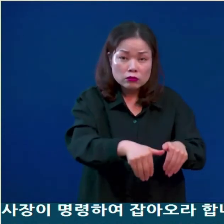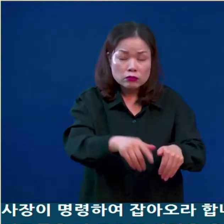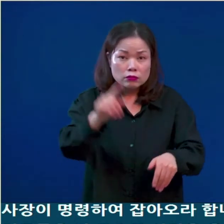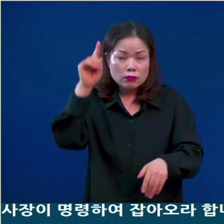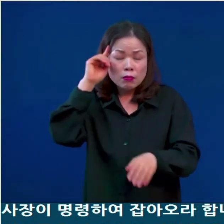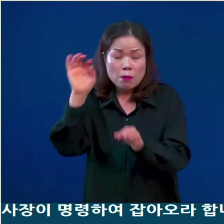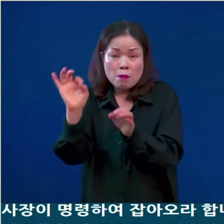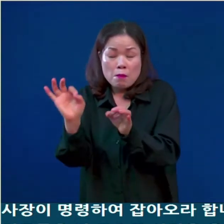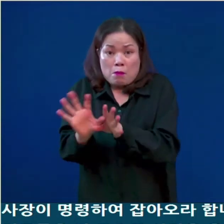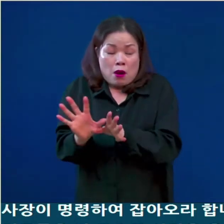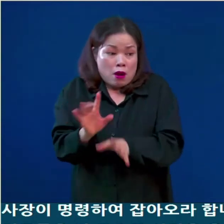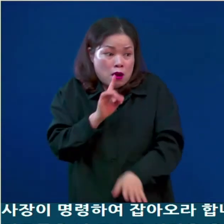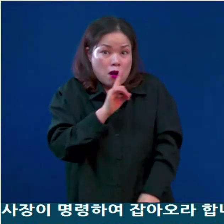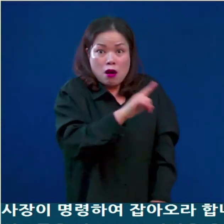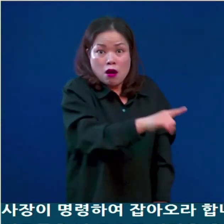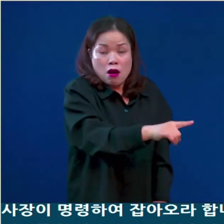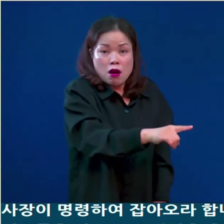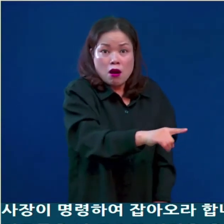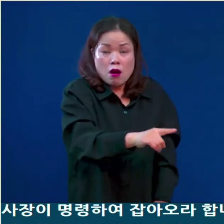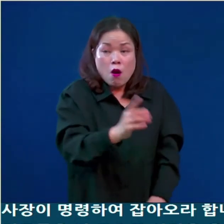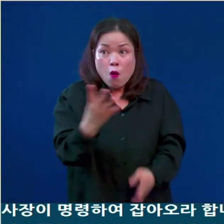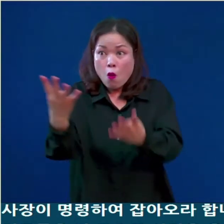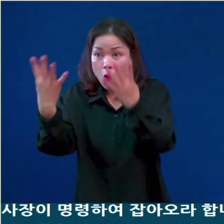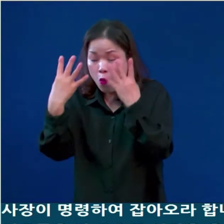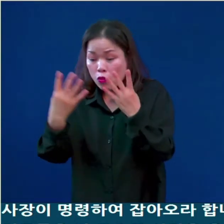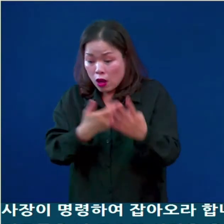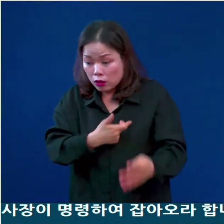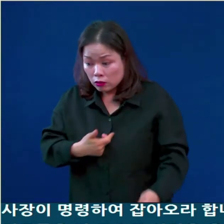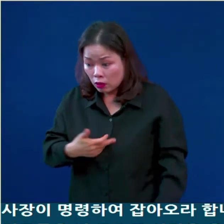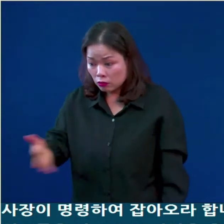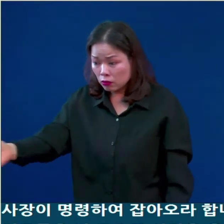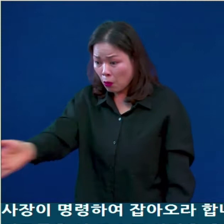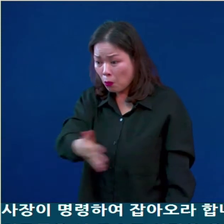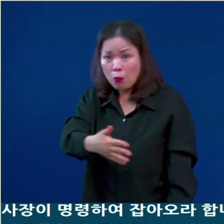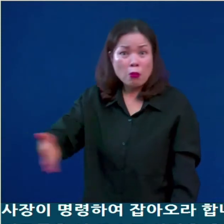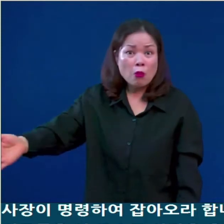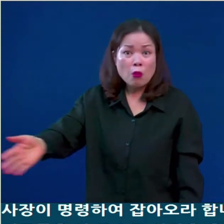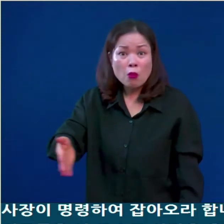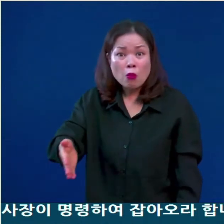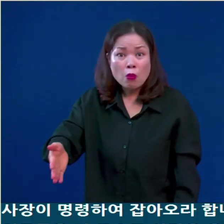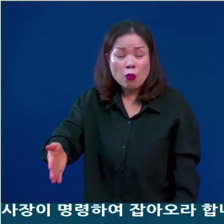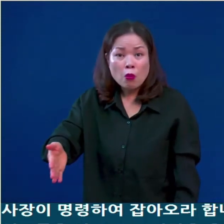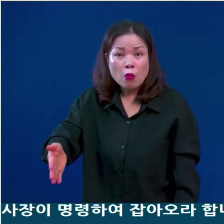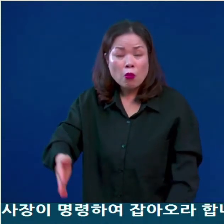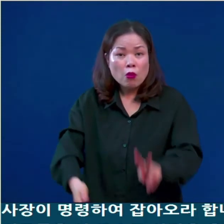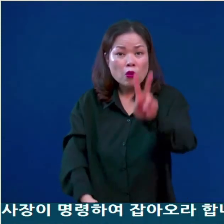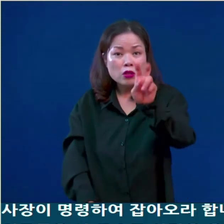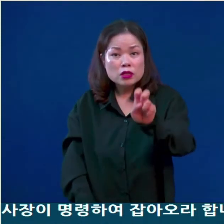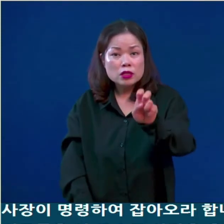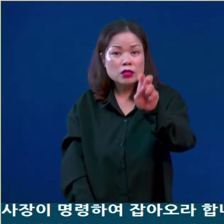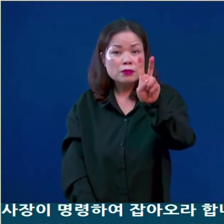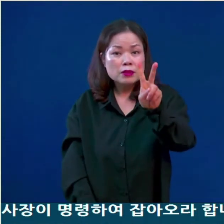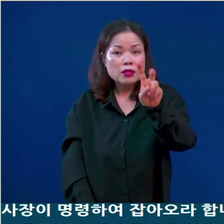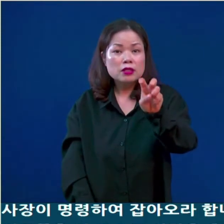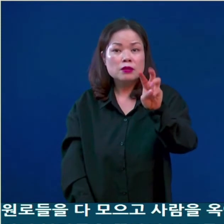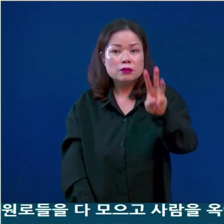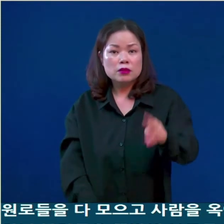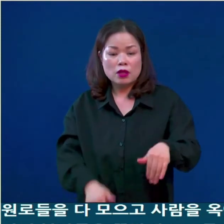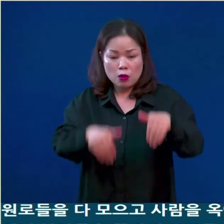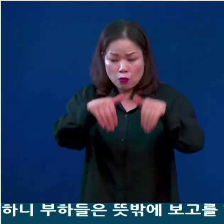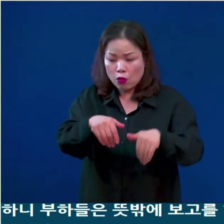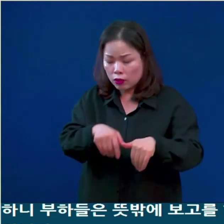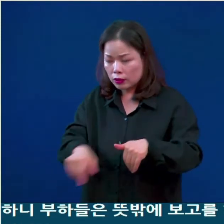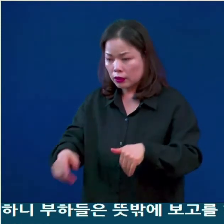뜻밖의 보고를 합니다. 옥에 사도들이 없다는 것입니다. 22절 23절, 부하들이 가서